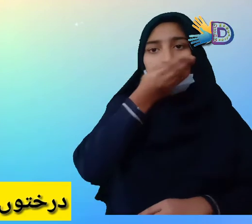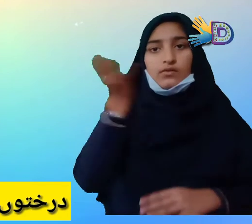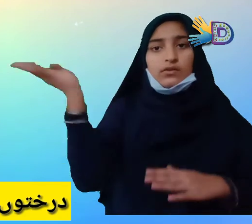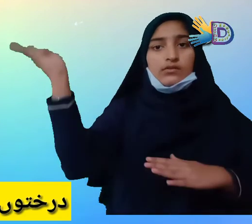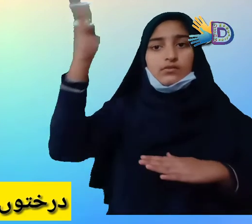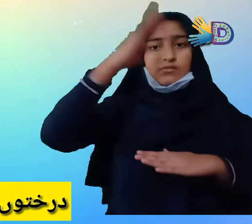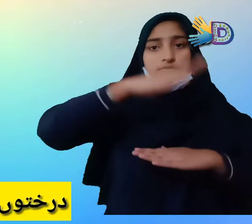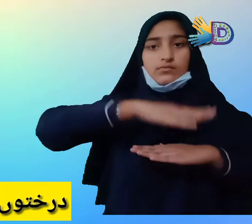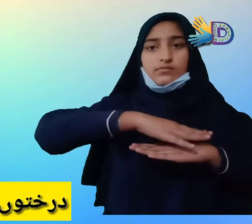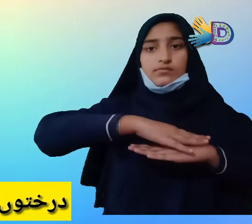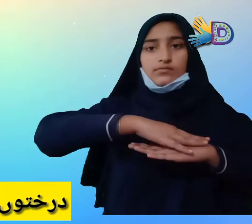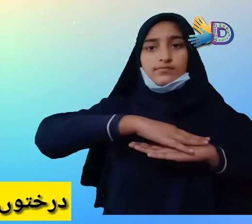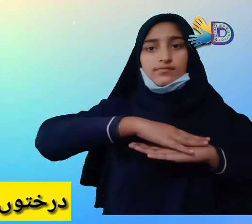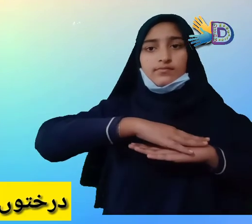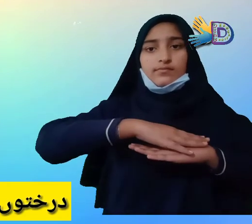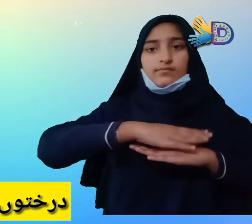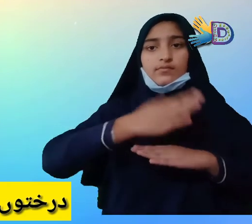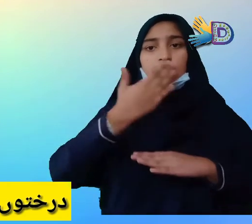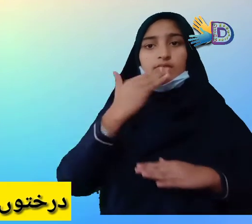ओस पड़ी है।